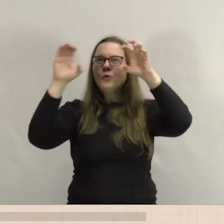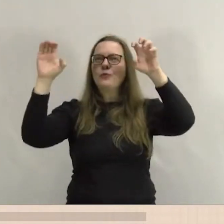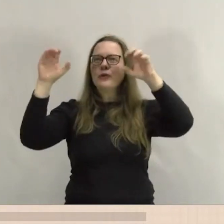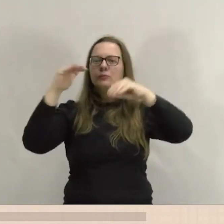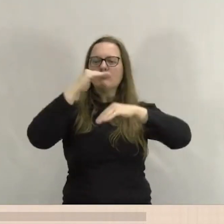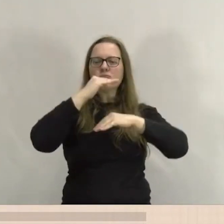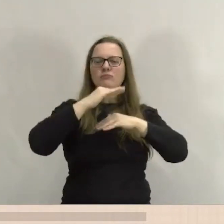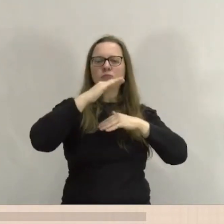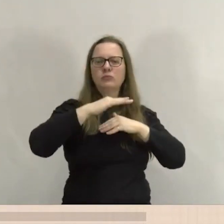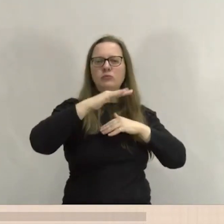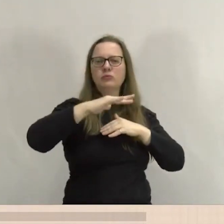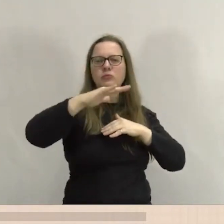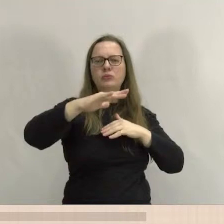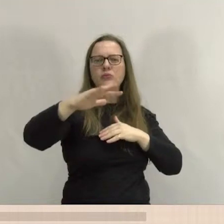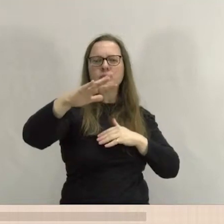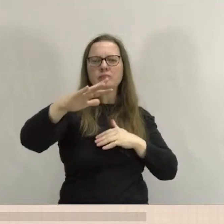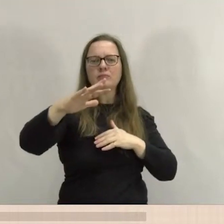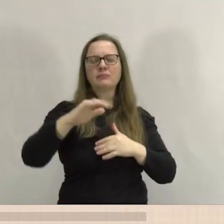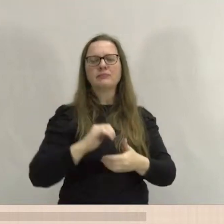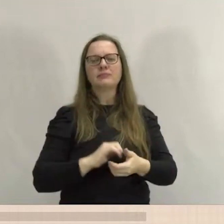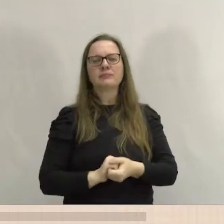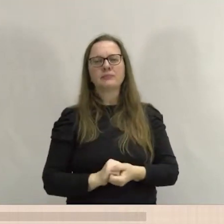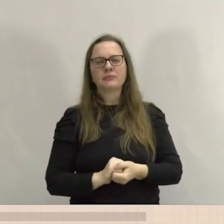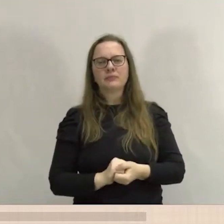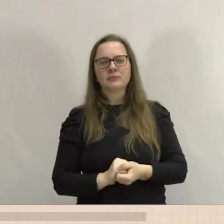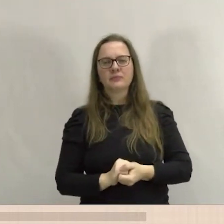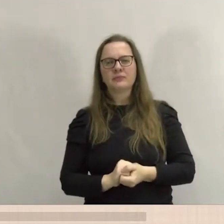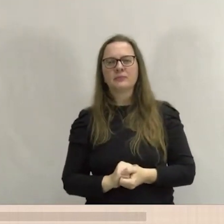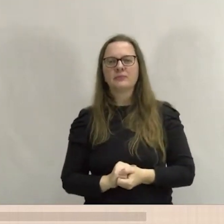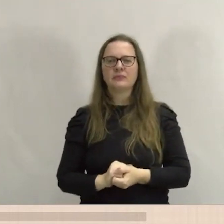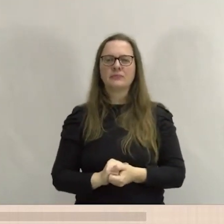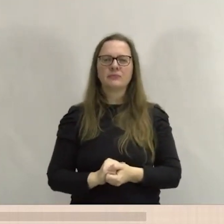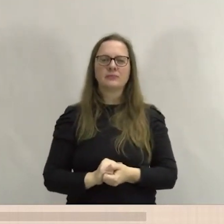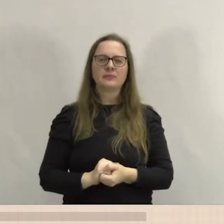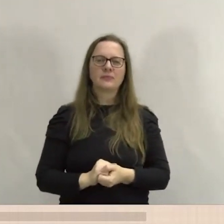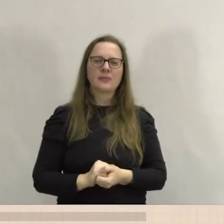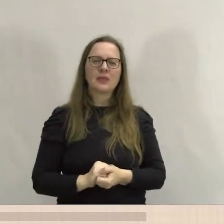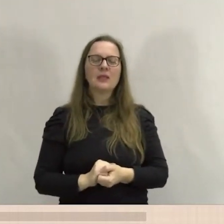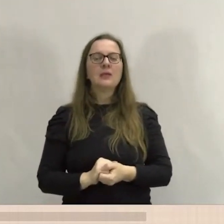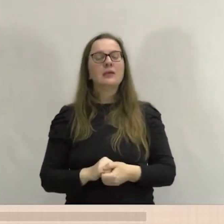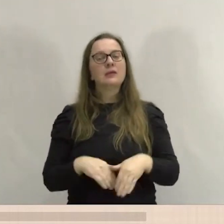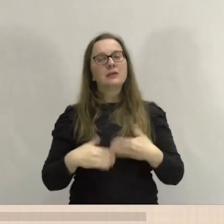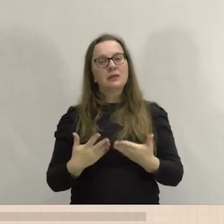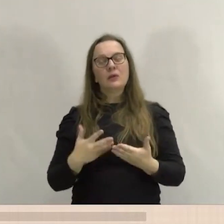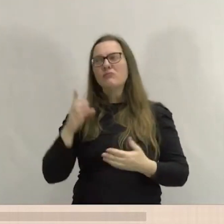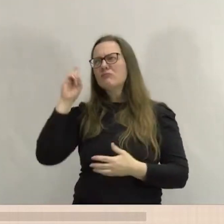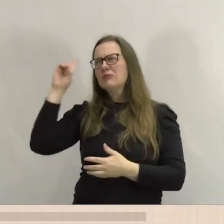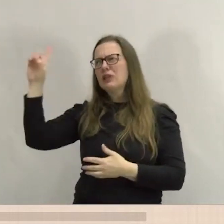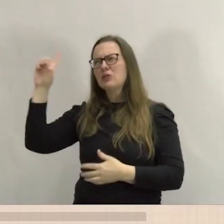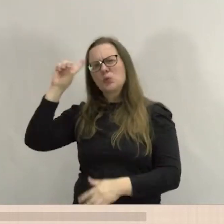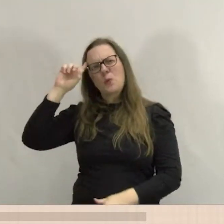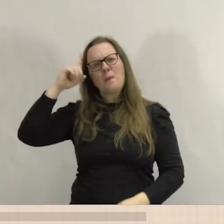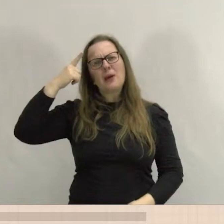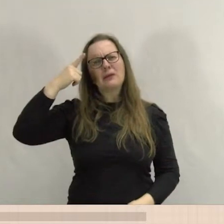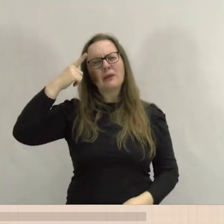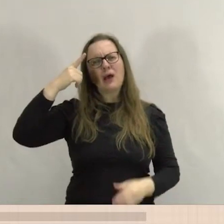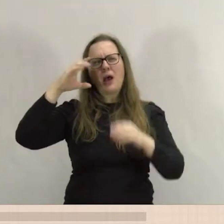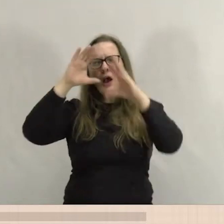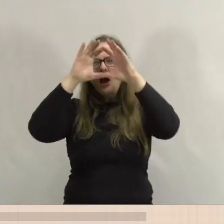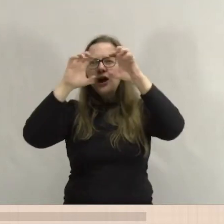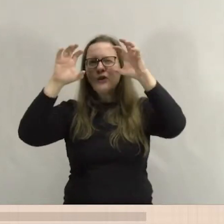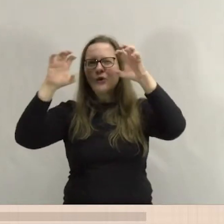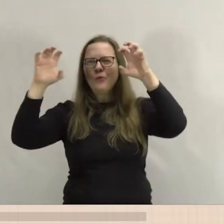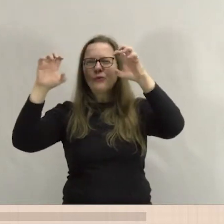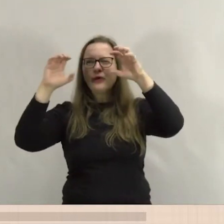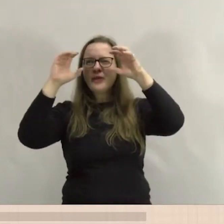aí, você vai dizer: não, e quem manda realmente é o Senhor, e o Senhor vai mandar pela nuvem. Não, não é